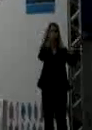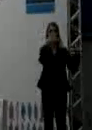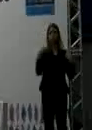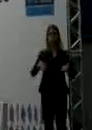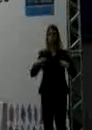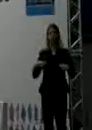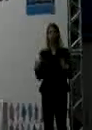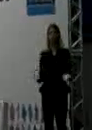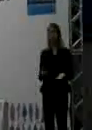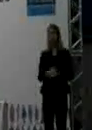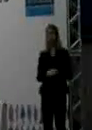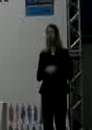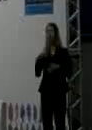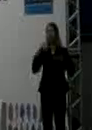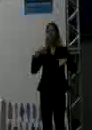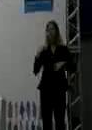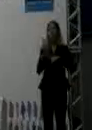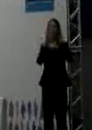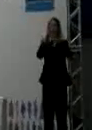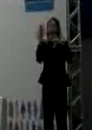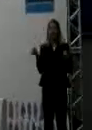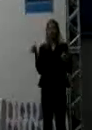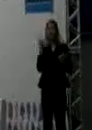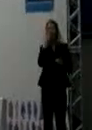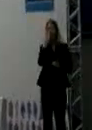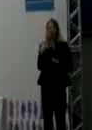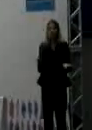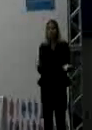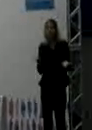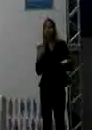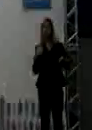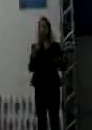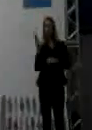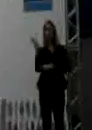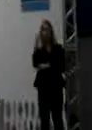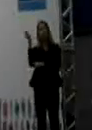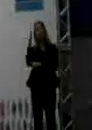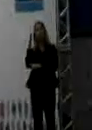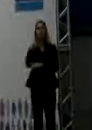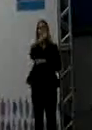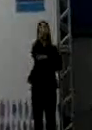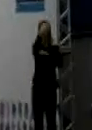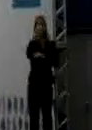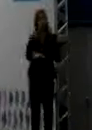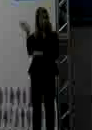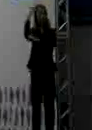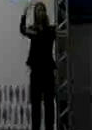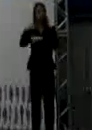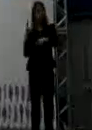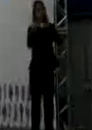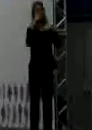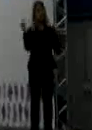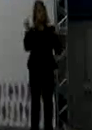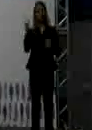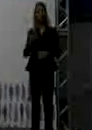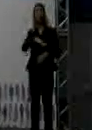Queria levantar isso, porque às vezes a gente faz a defesa como se fosse descolado de uma bandeira maior da luta da saúde. Uma segunda questão